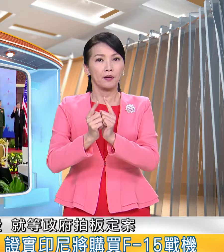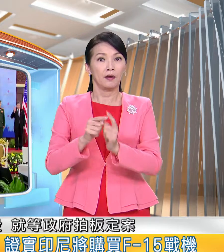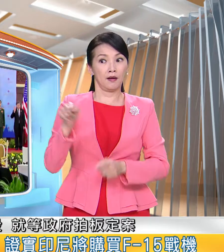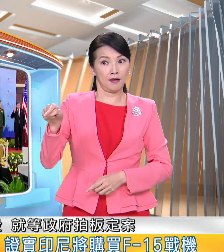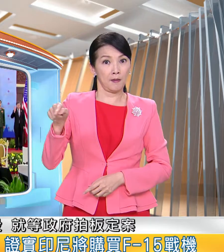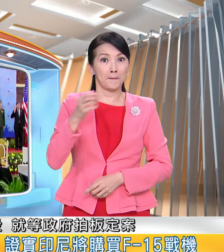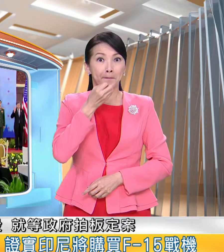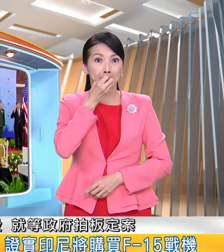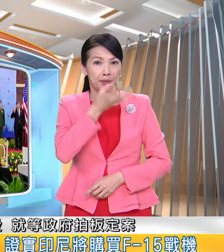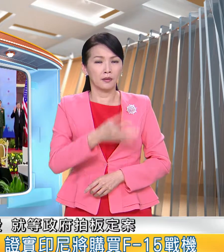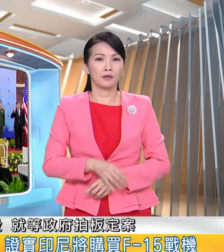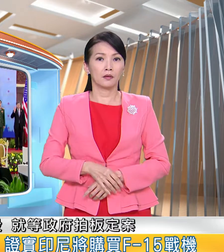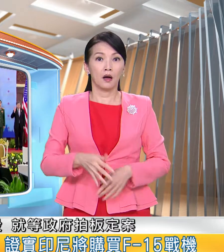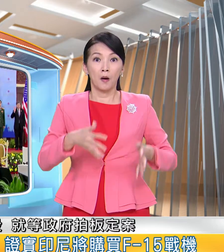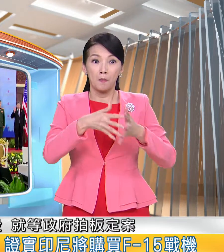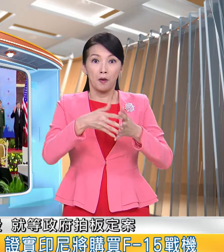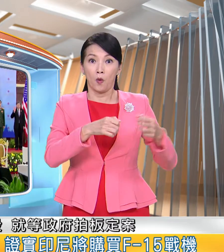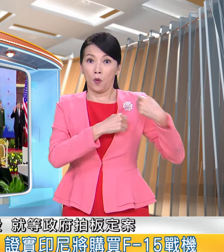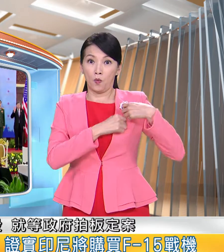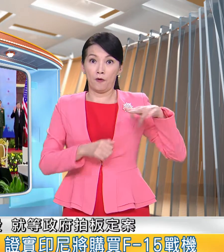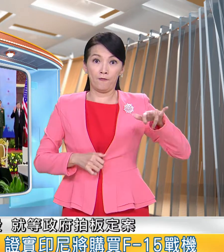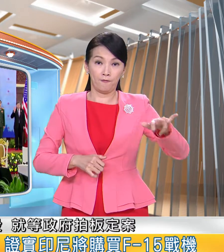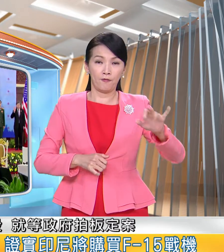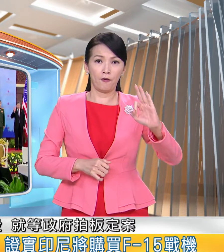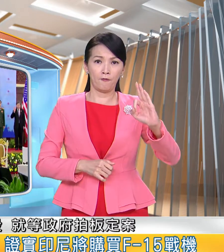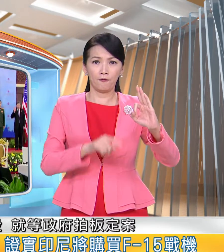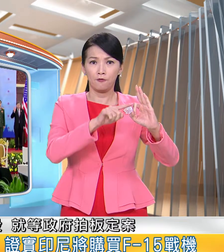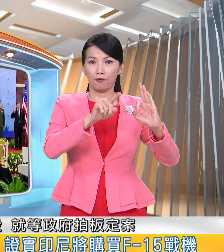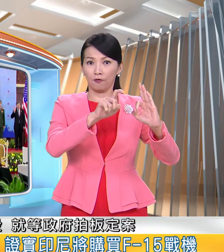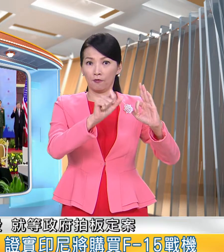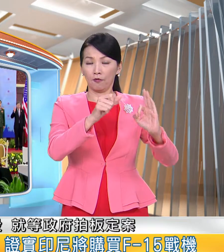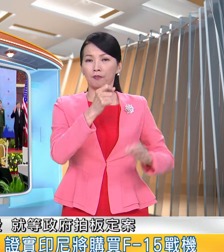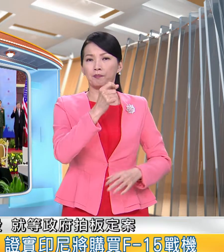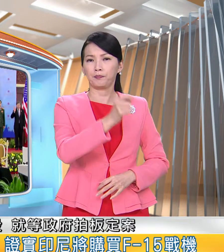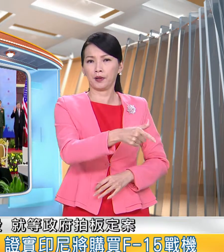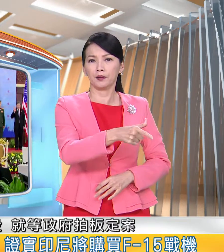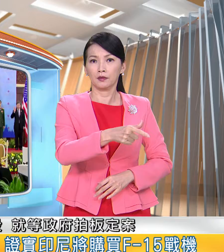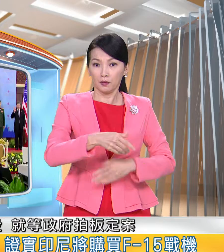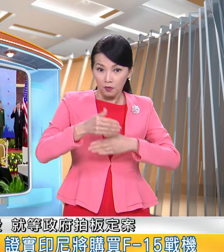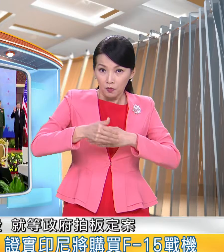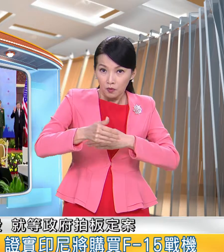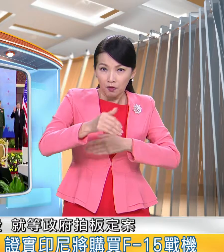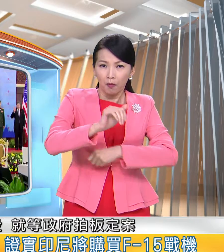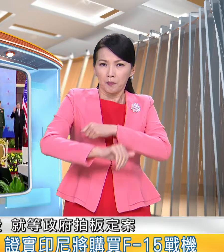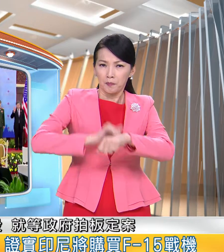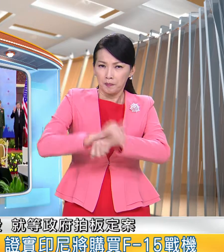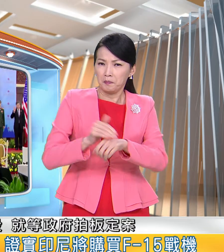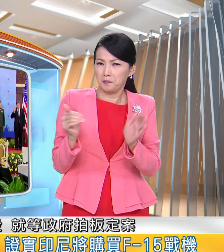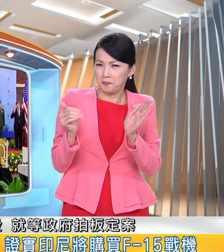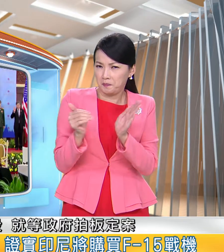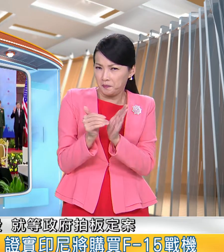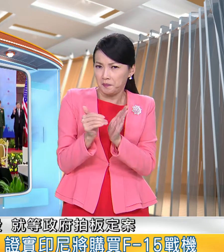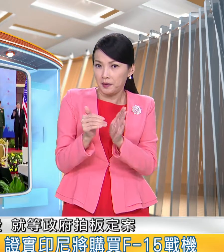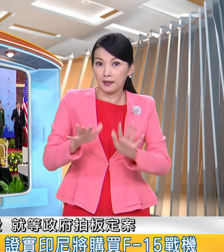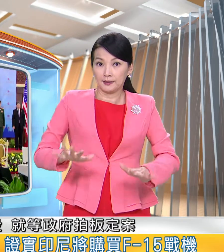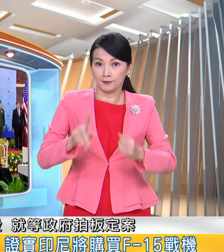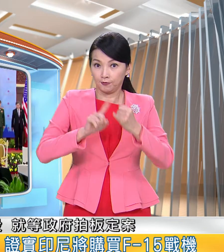经进入了最后的阶段，就等政府拍板定案。